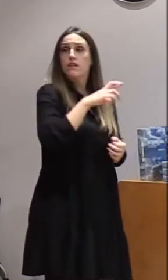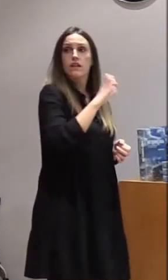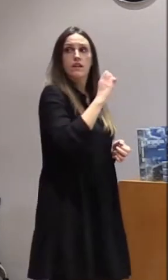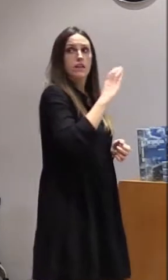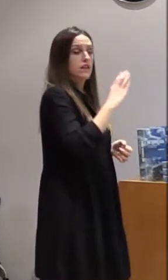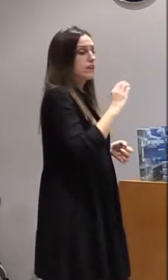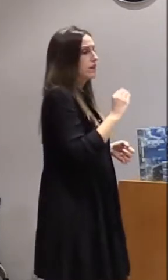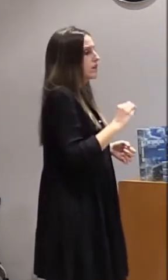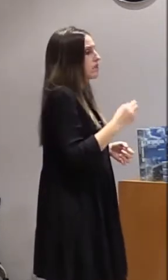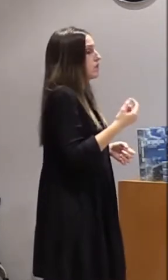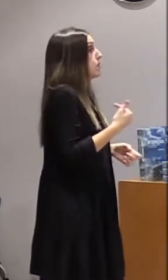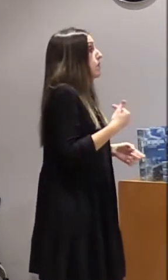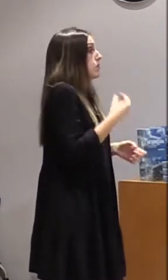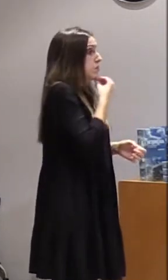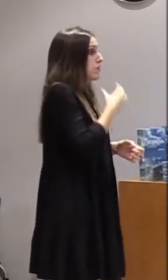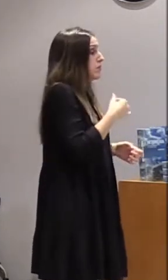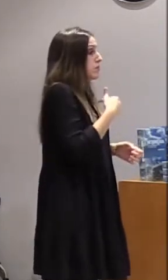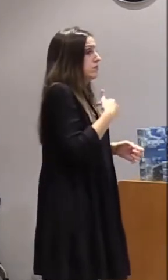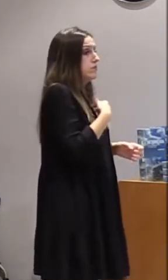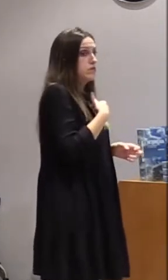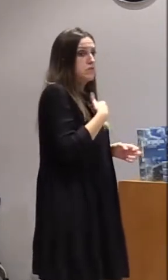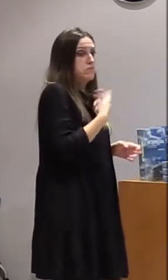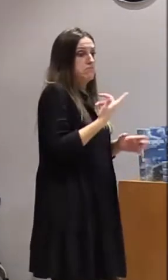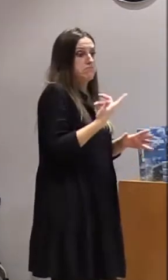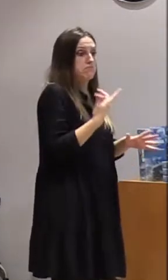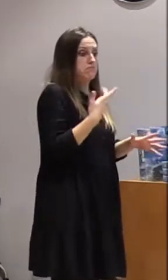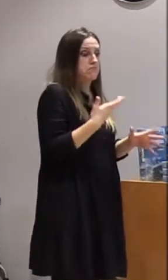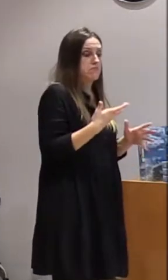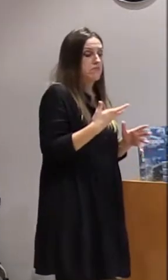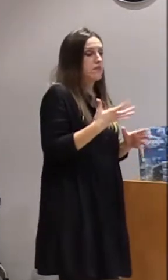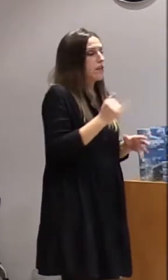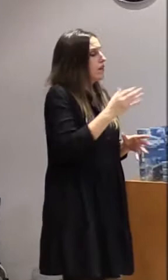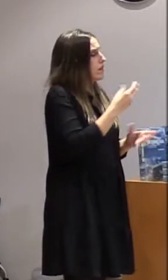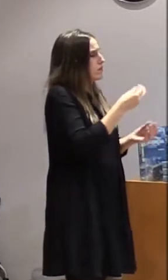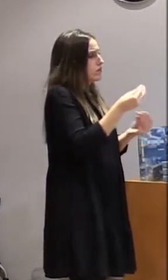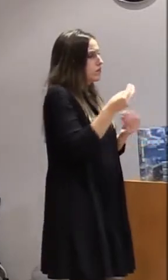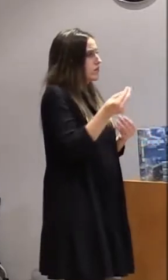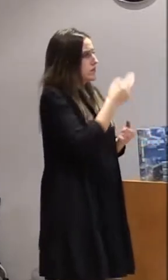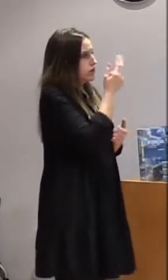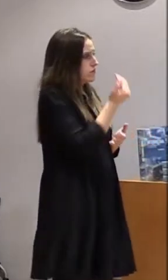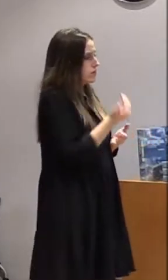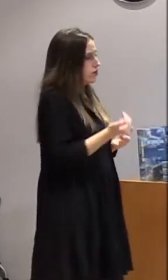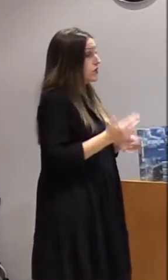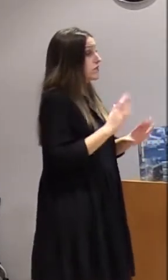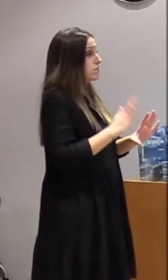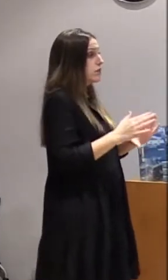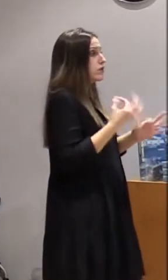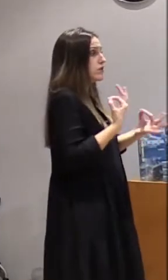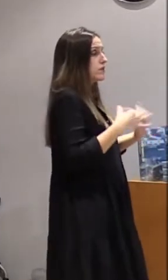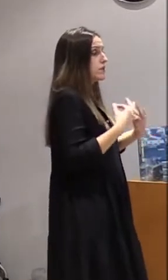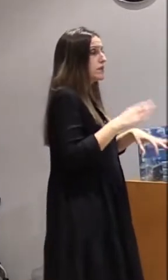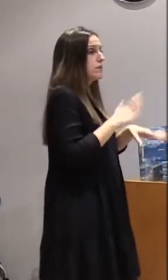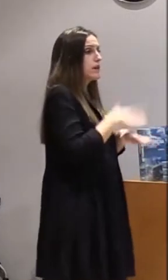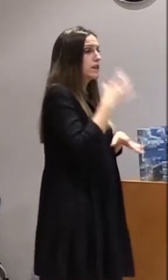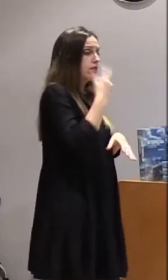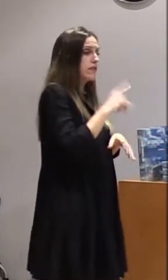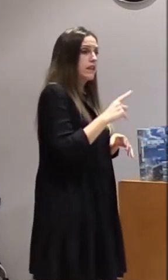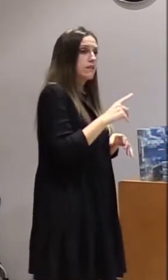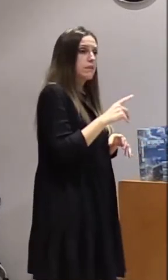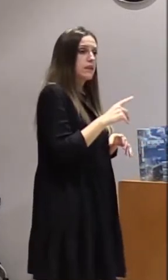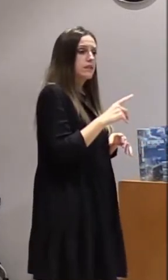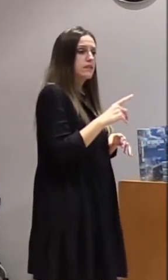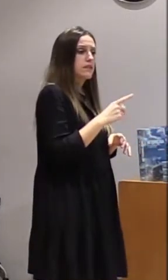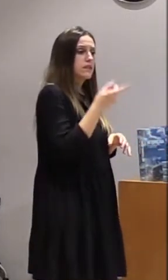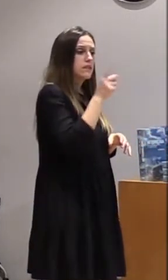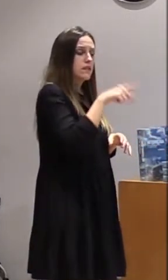Y bueno, no voy a hacer una gran disertación del Greco, hay muchos pintores en la presentación, pero simplemente para que veáis también